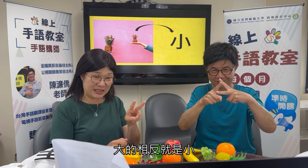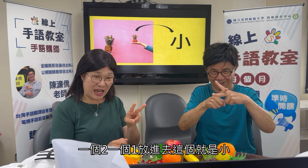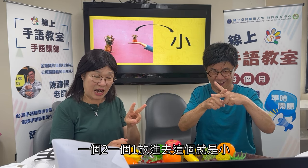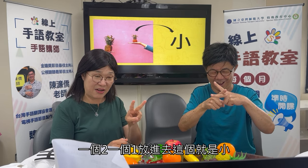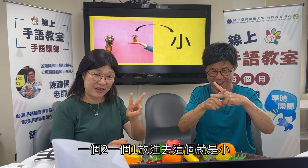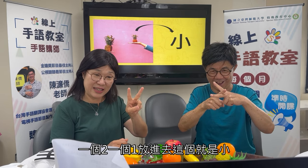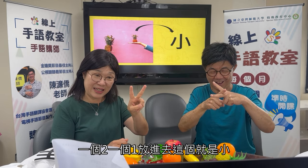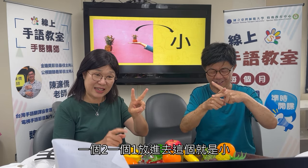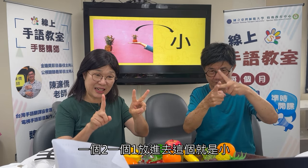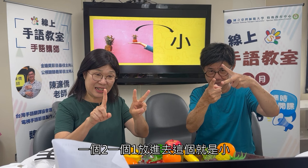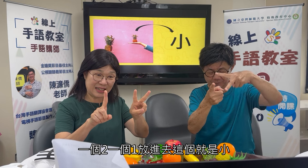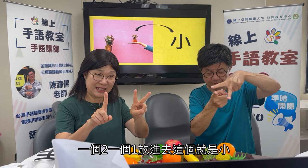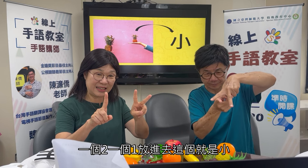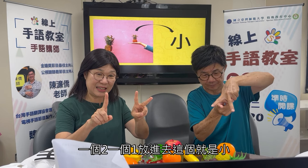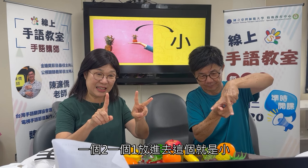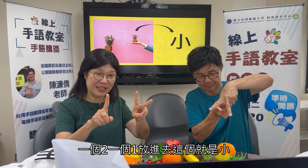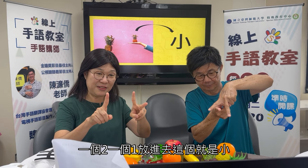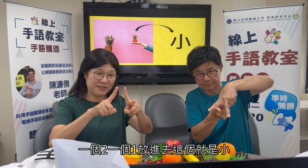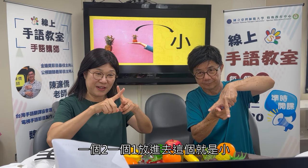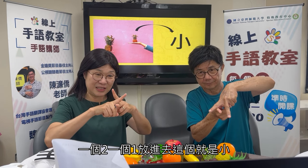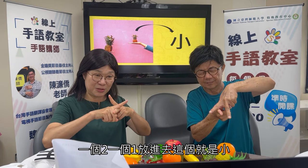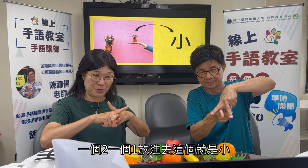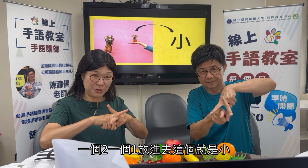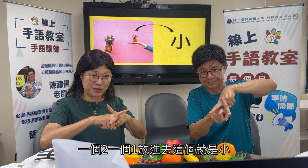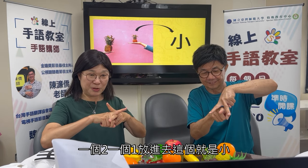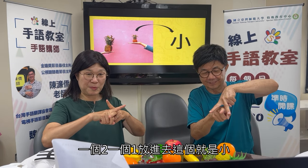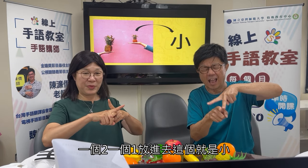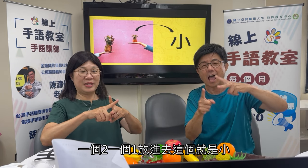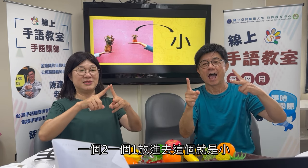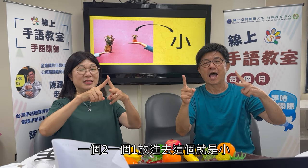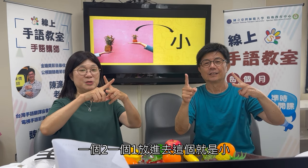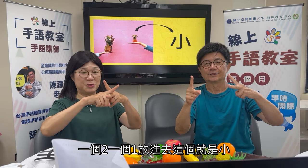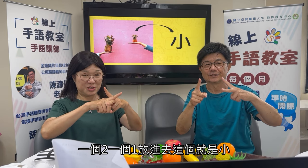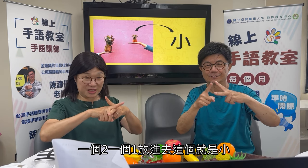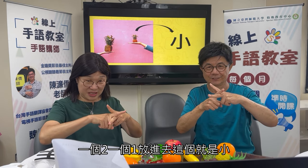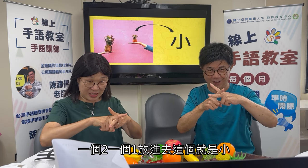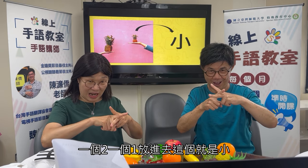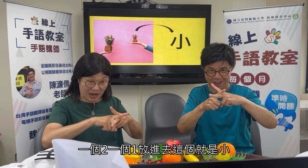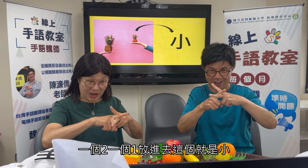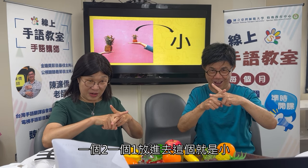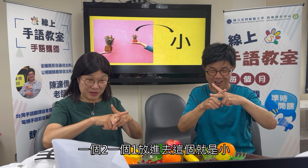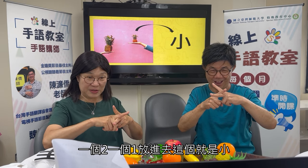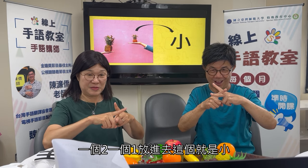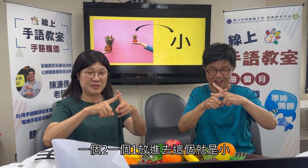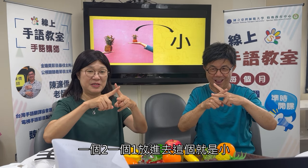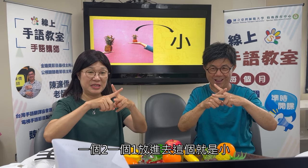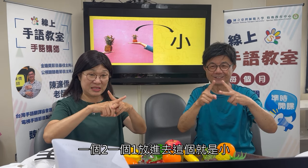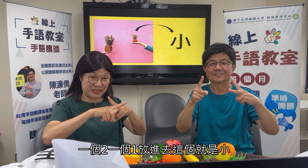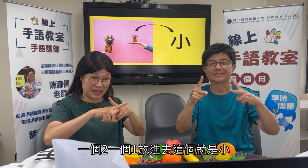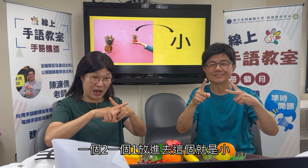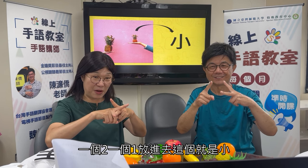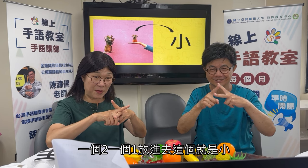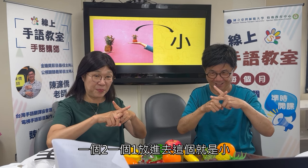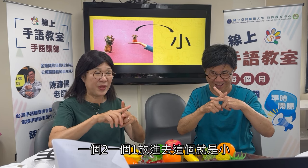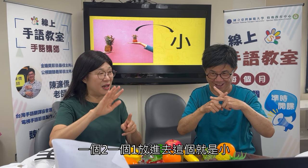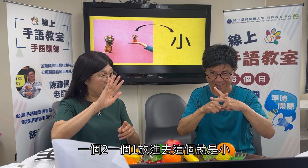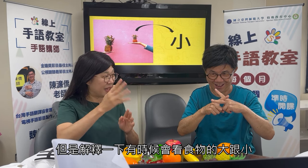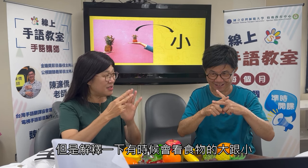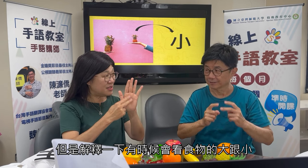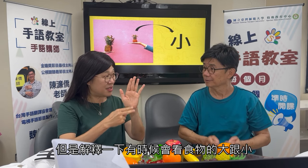小一个二一个一放进去，这个就是小，小。但是解释一